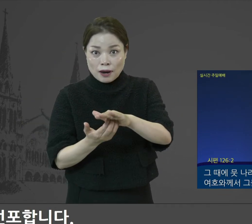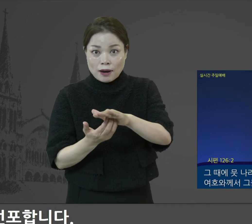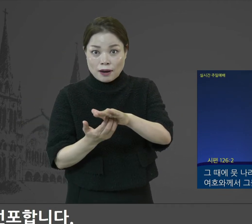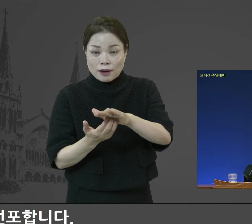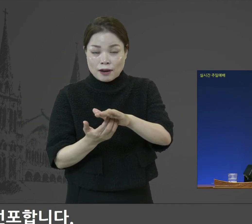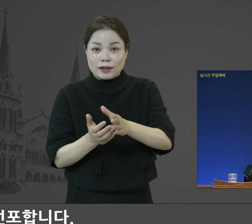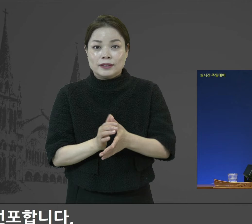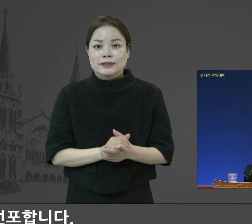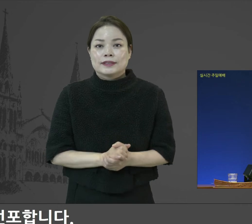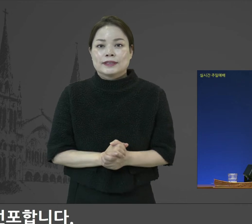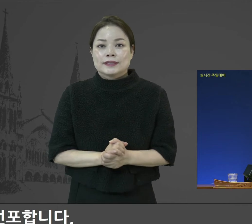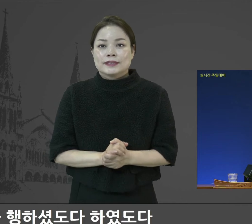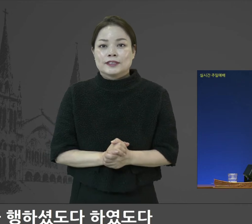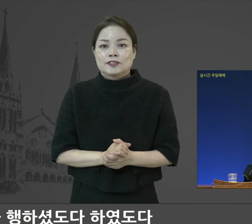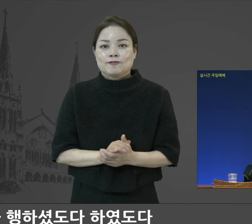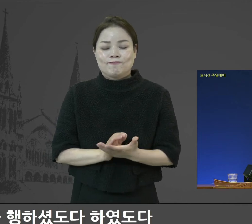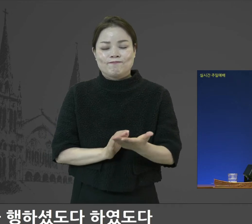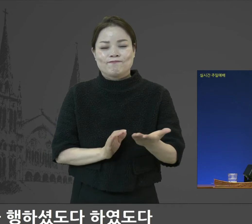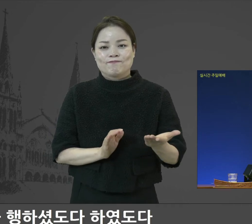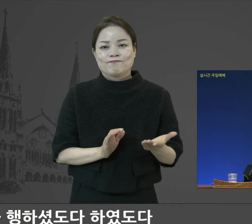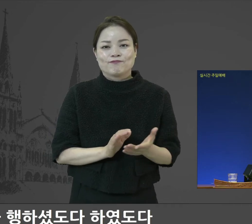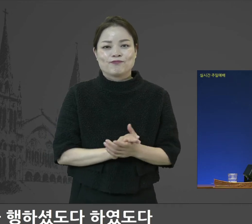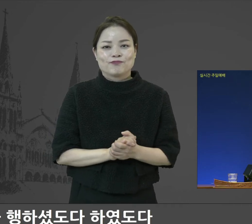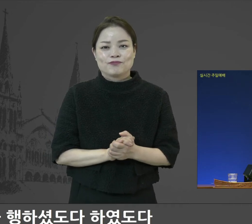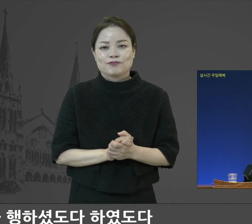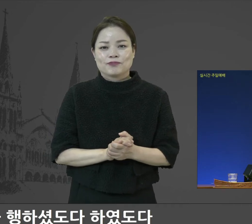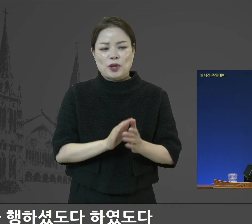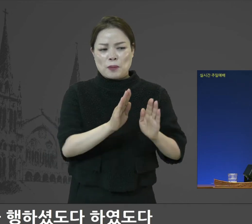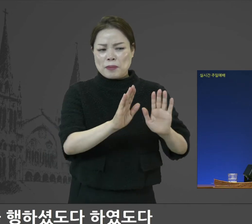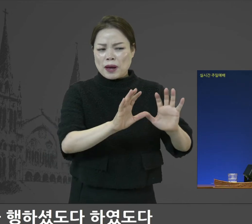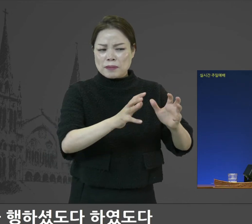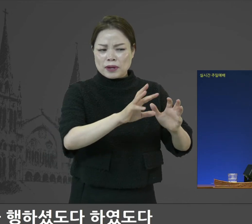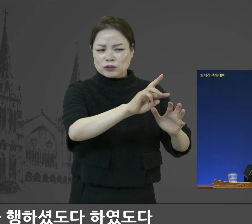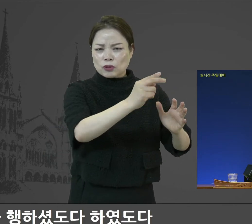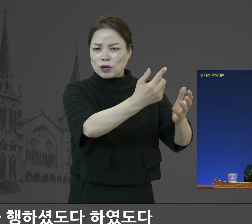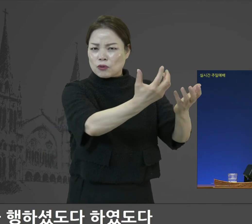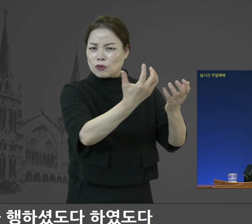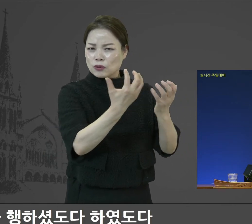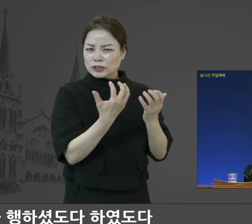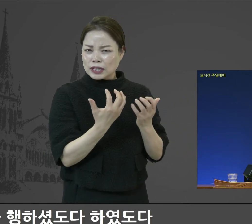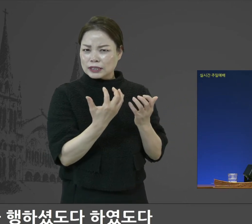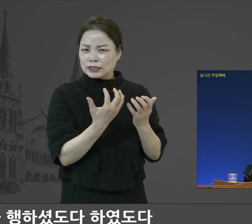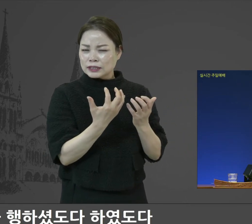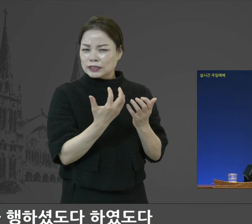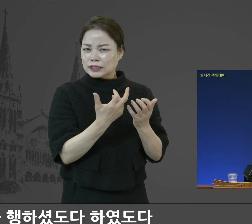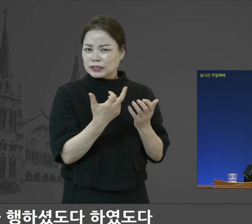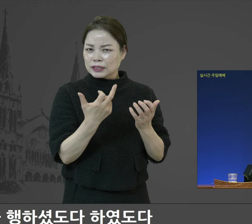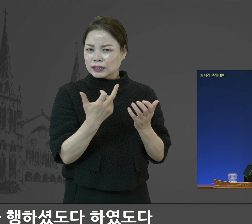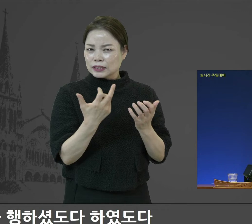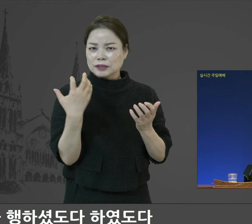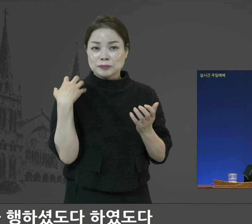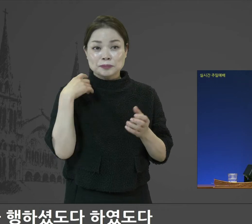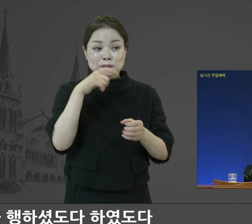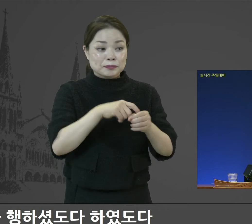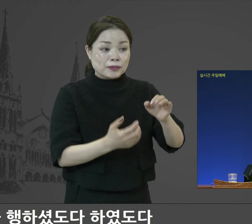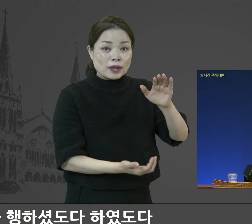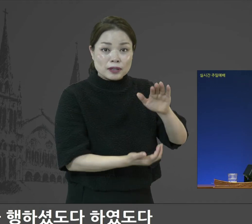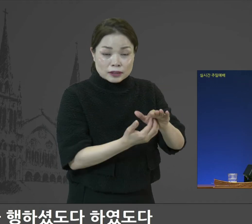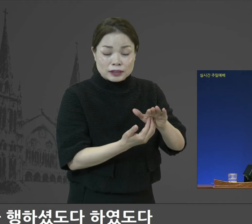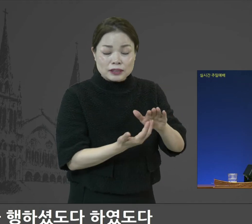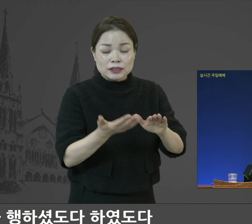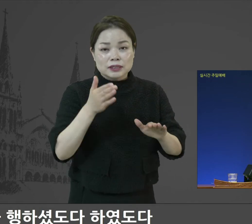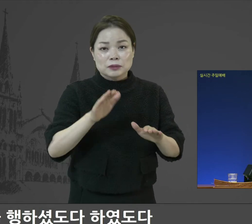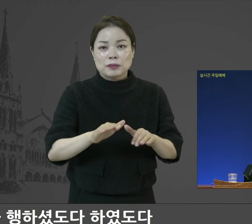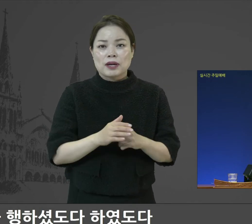하였도다. 여러분, 이건요 바벨론에서 돌아올 때 일어나는 그 큰일을 얘기하지만 어쩌면 이